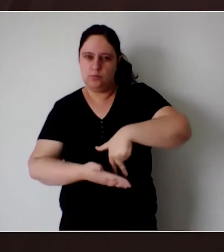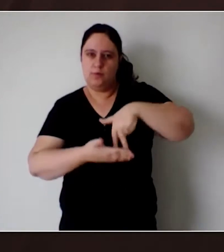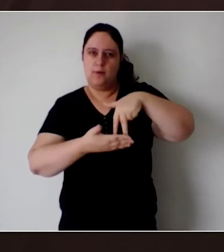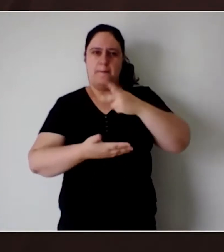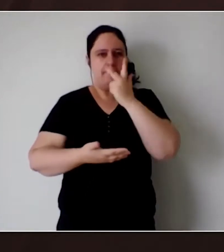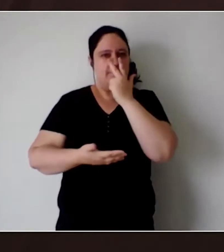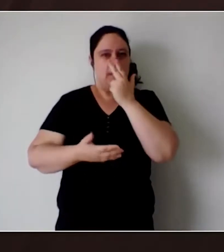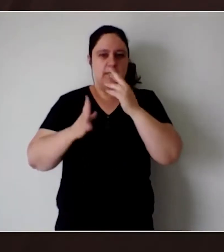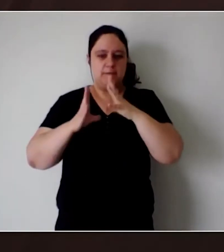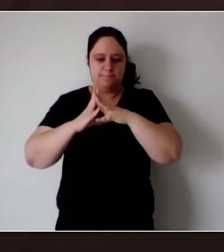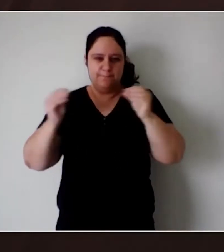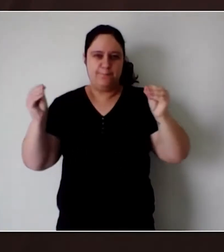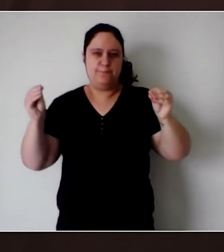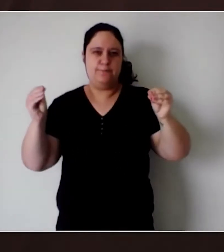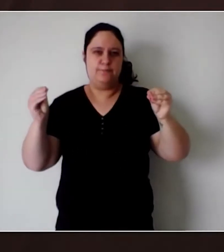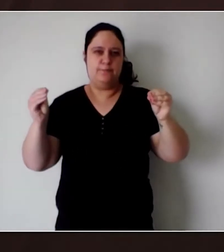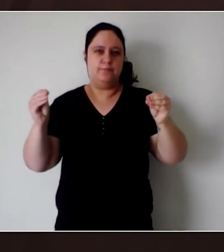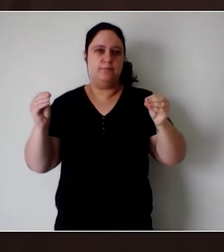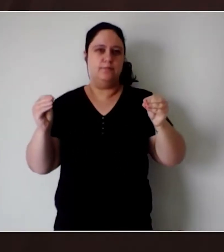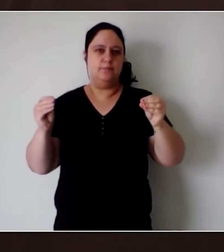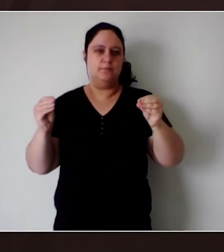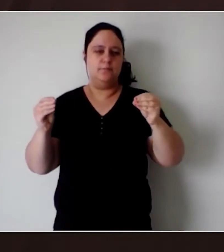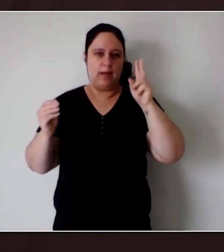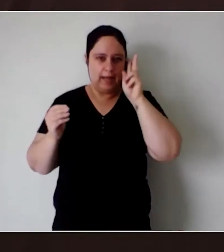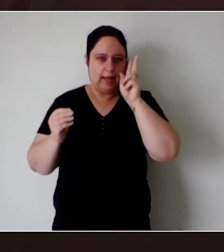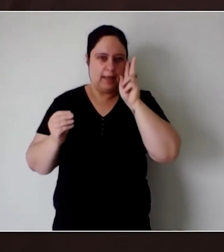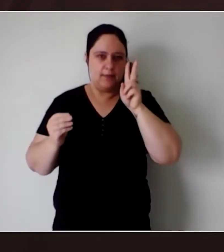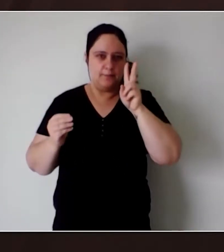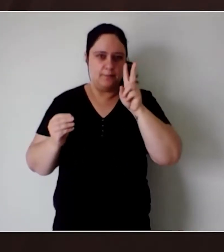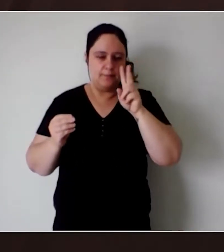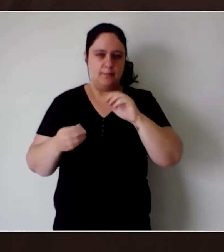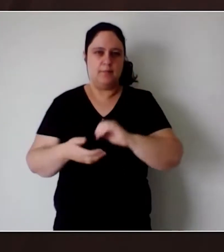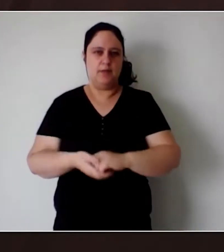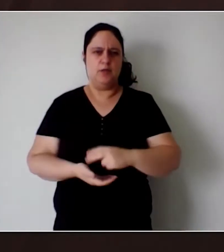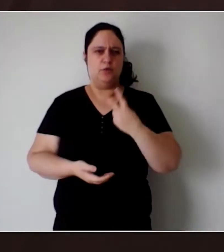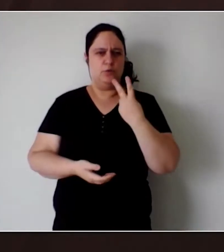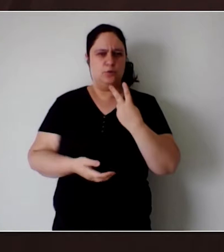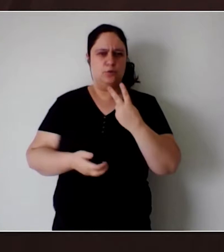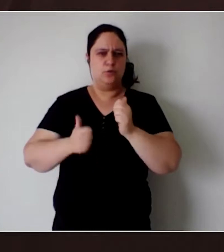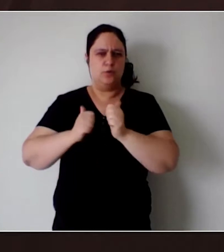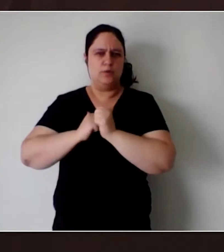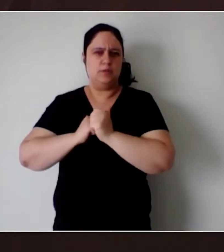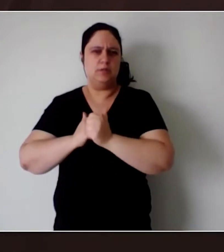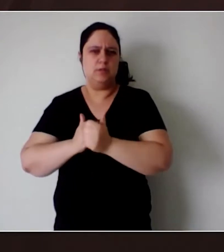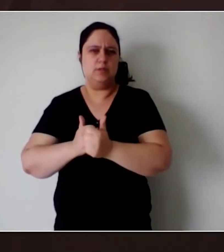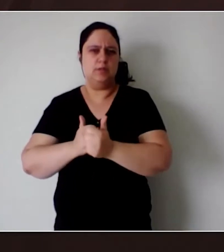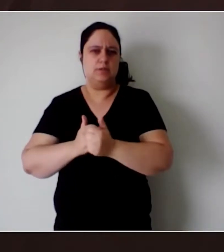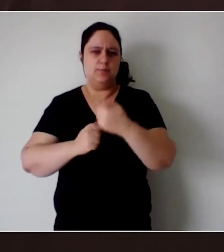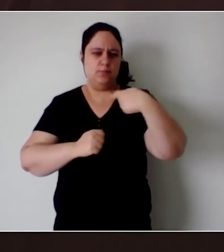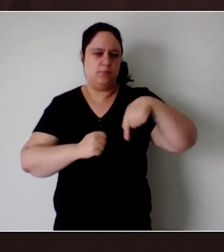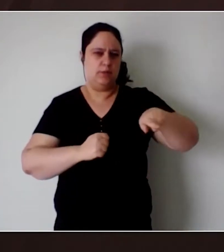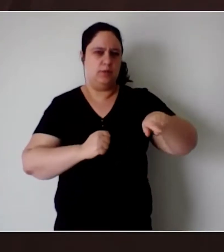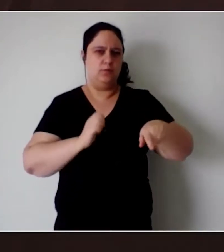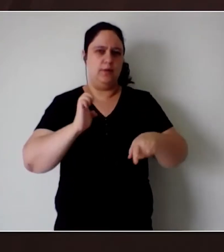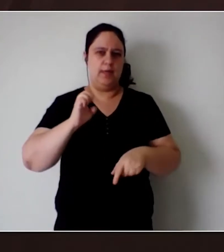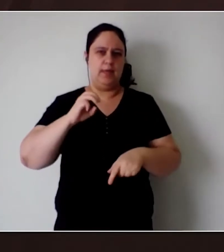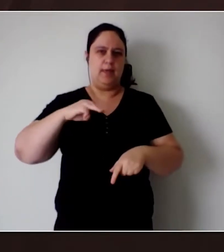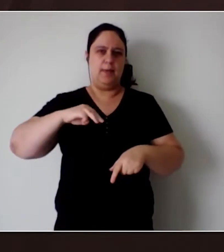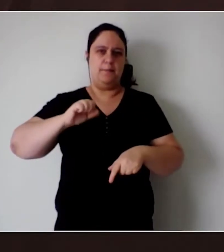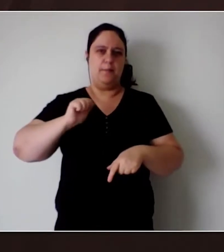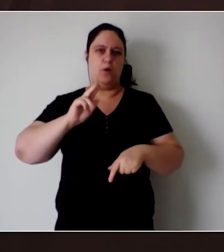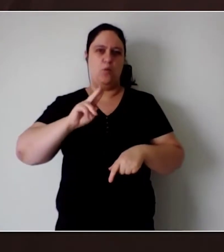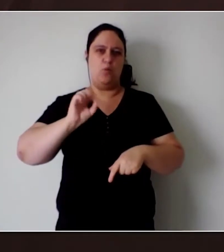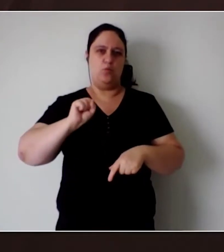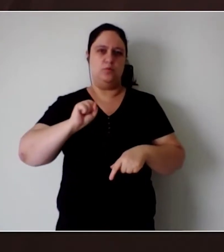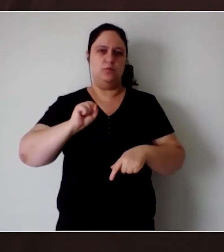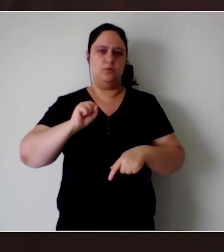Jesus desapareceu, não é? E 2 discípulos indo para o caminho para Emaús, e estavam discutindo, mas esse Jesus,